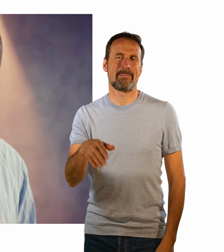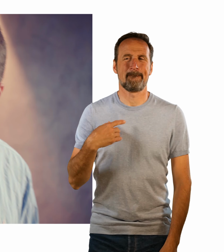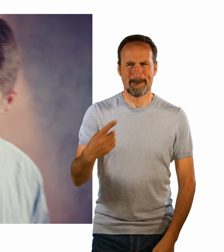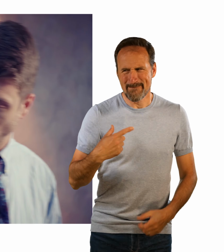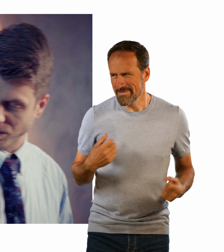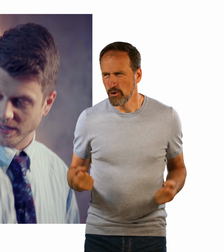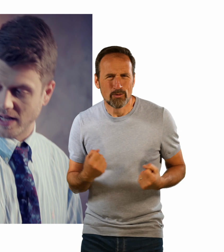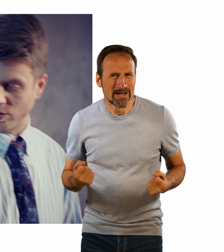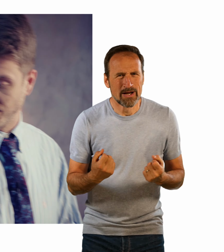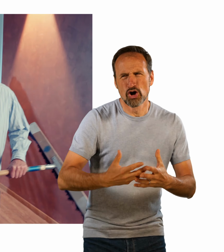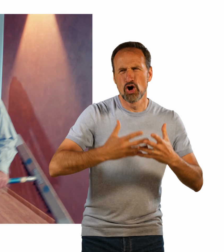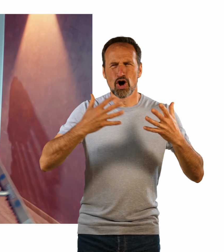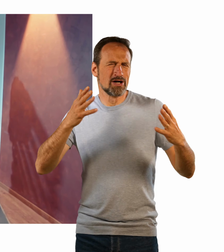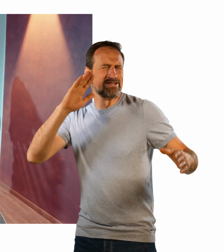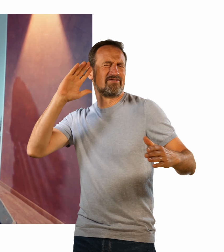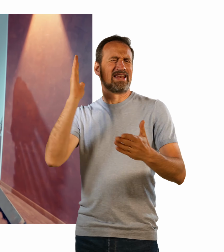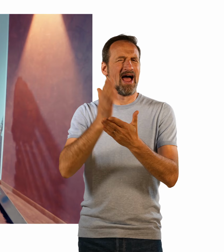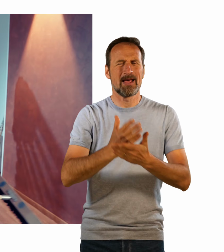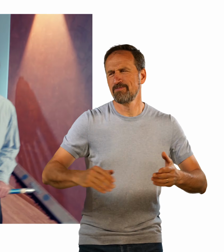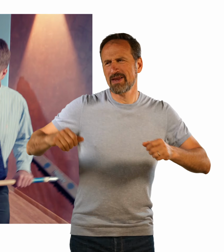Jetzt einmal üben fürs große Finale und...